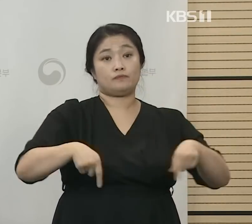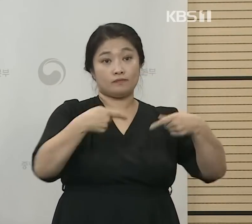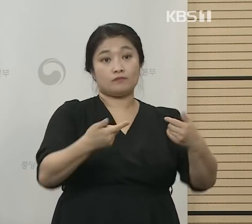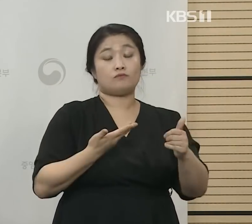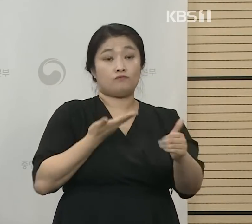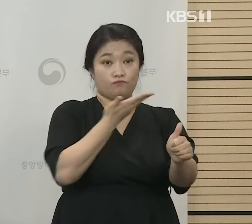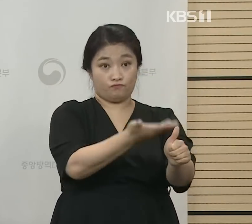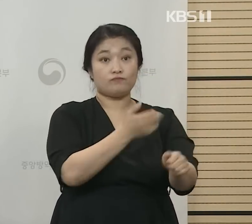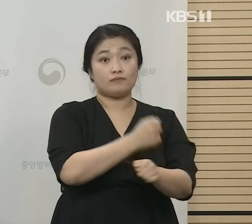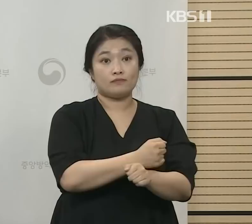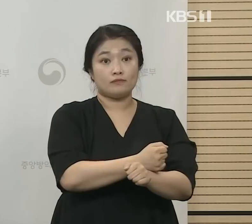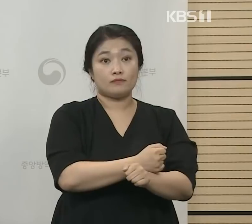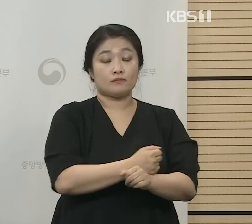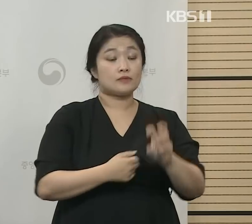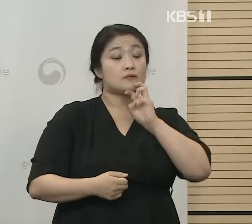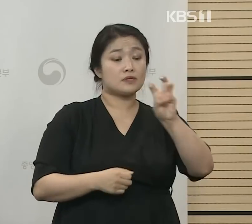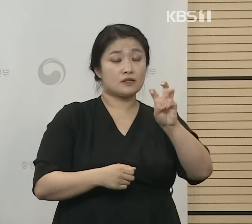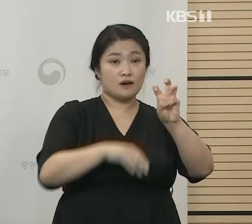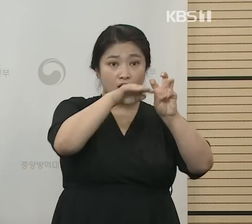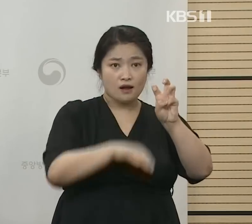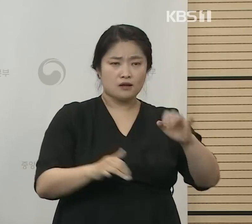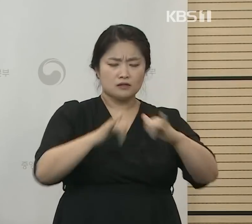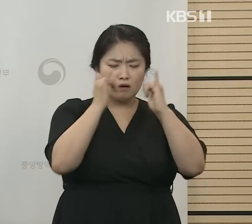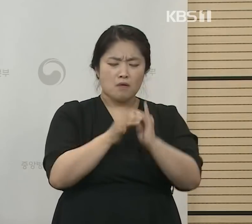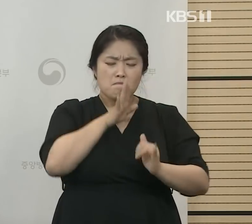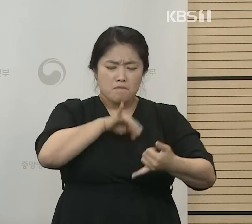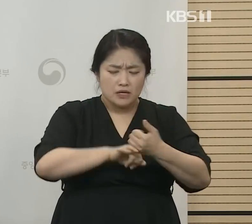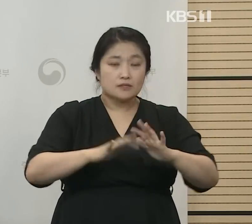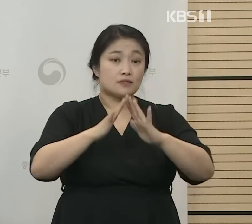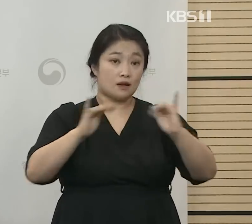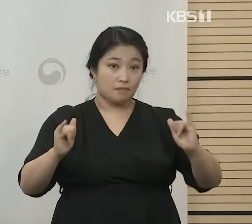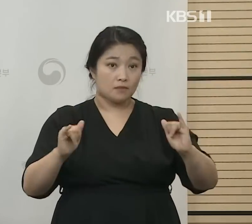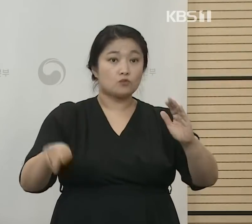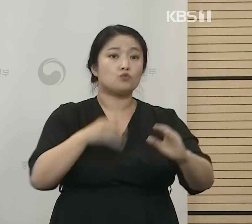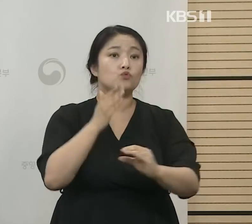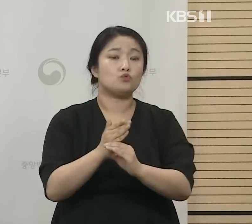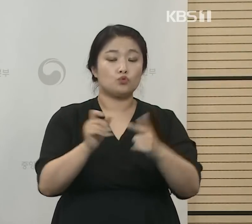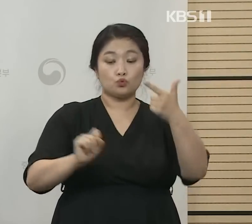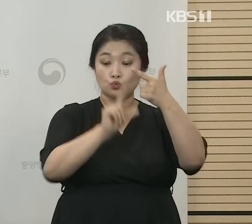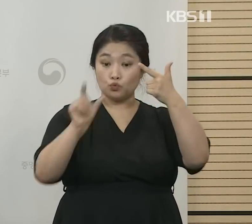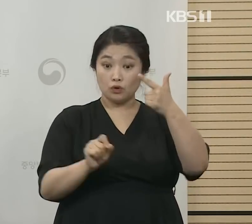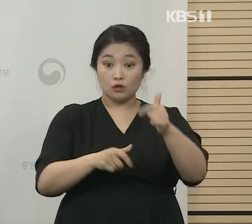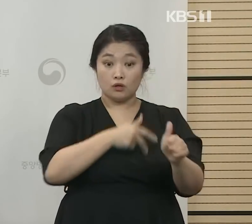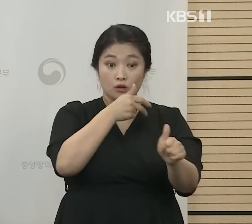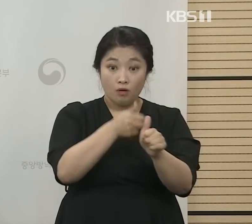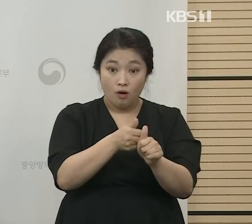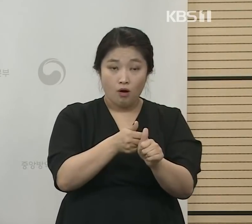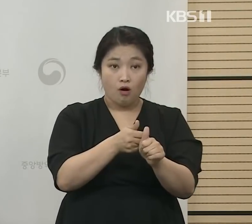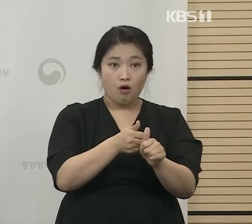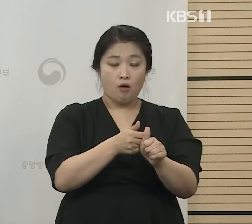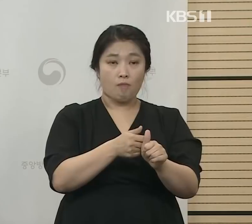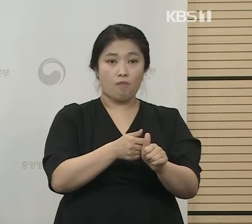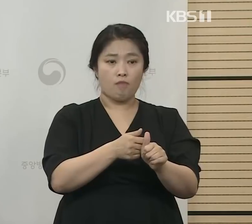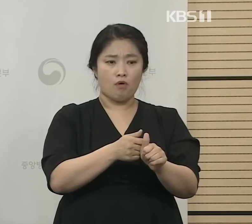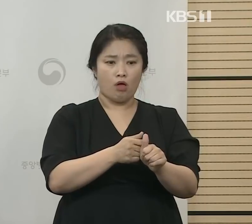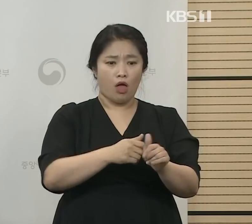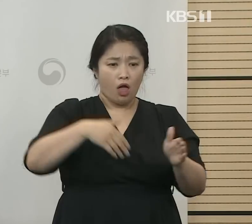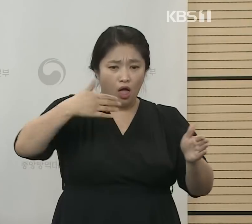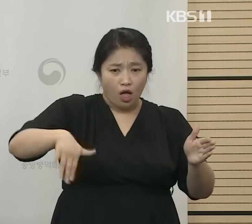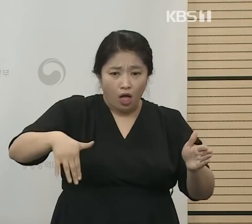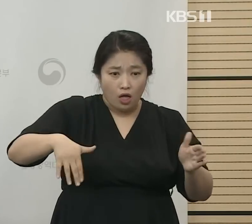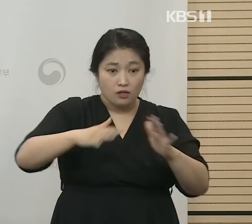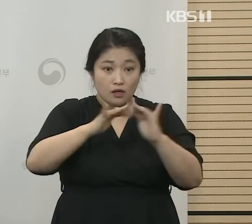실시하겠습니다. 30세 미만의 사회필수 인력 대상자 중 6월 접종이 되지